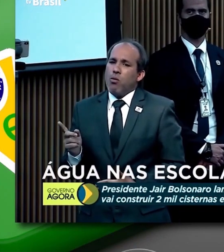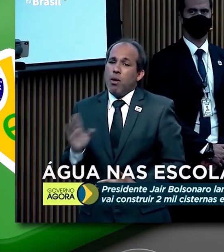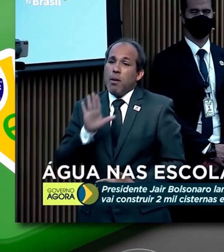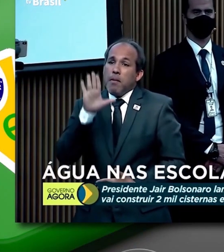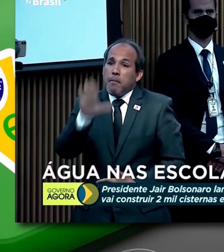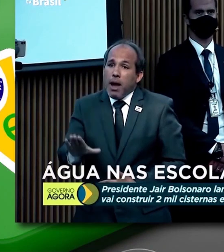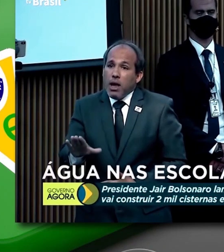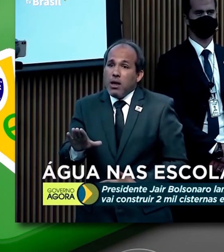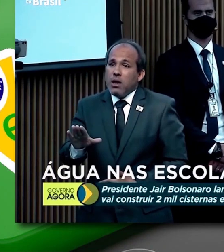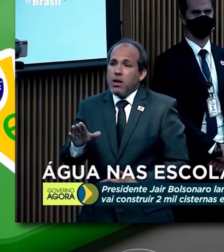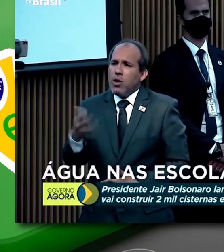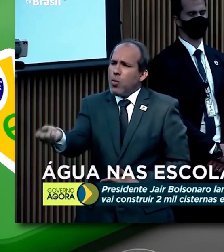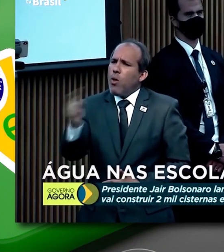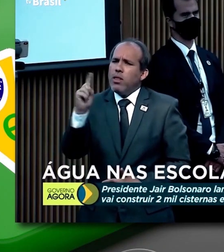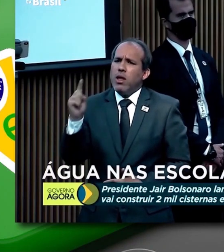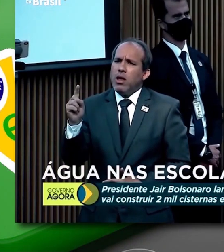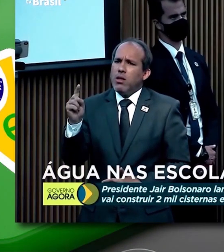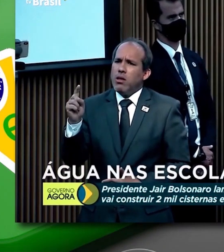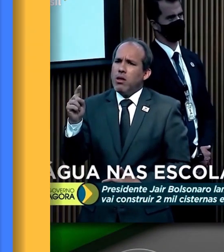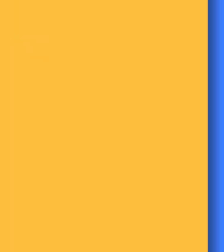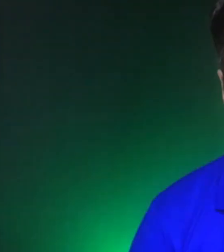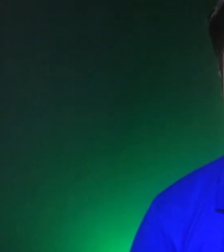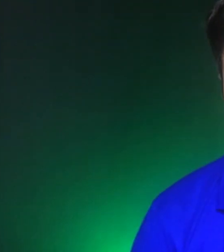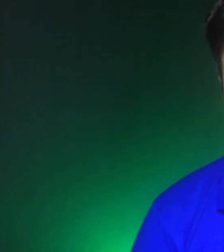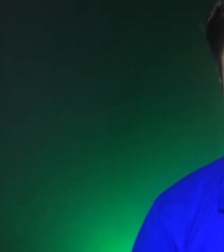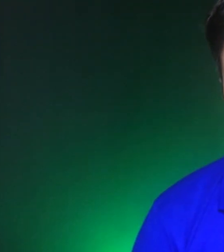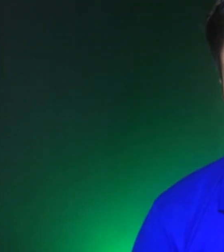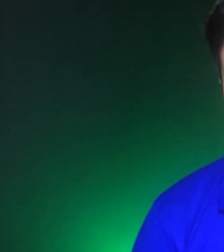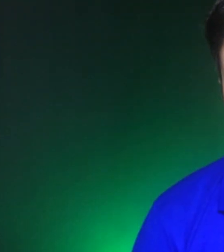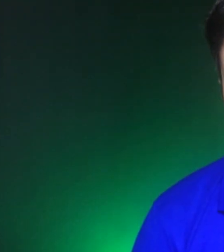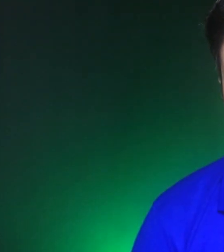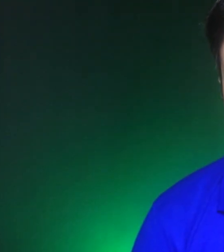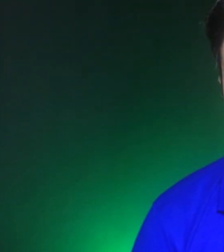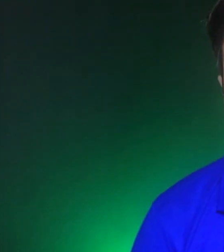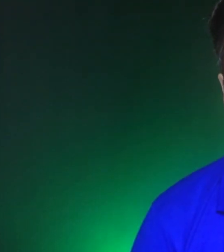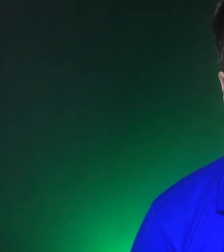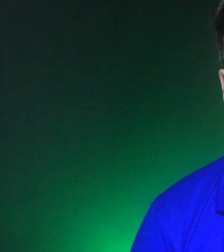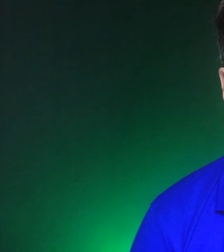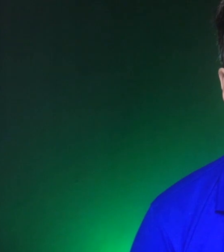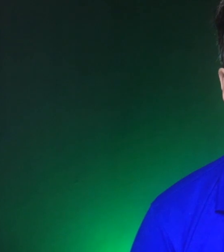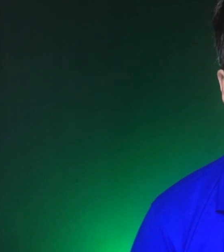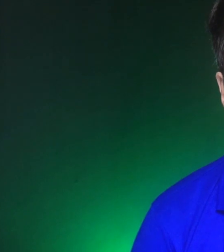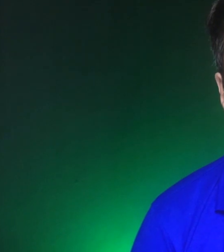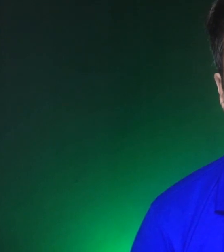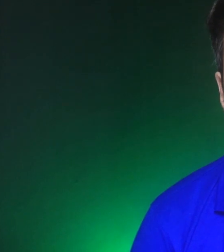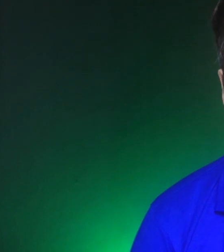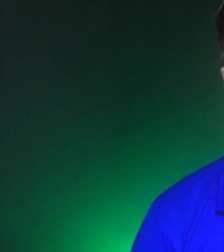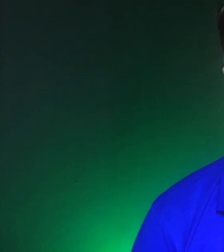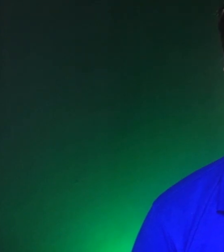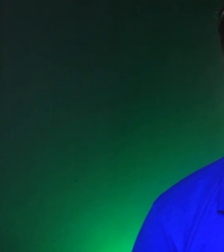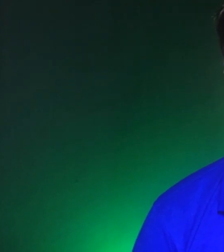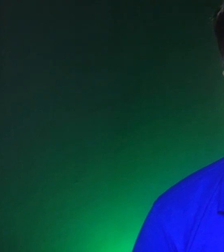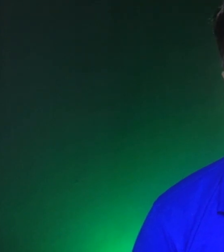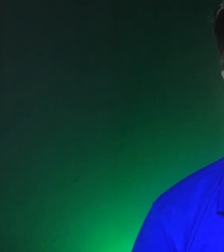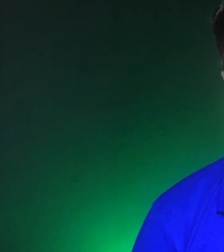pode confiar é o povo que tem que confiar bolsonaro também fez questão de relembrar o criminoso projeto de poder